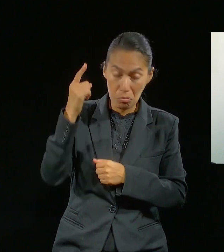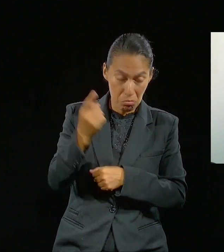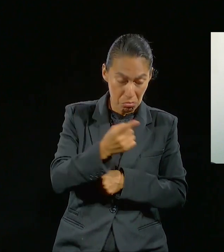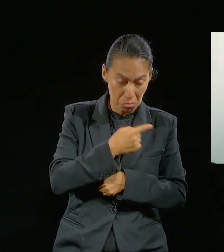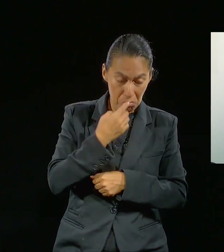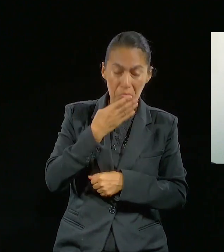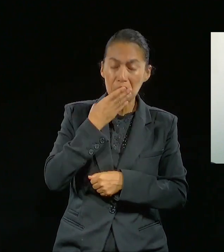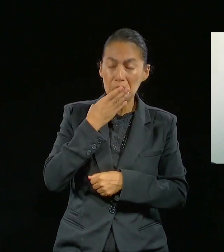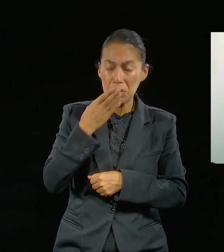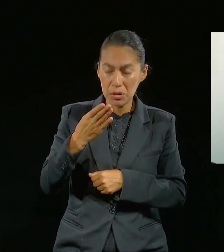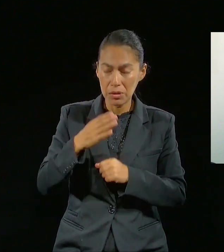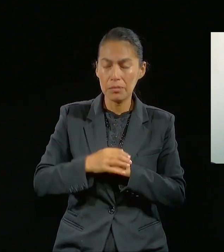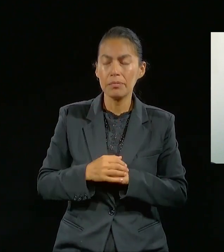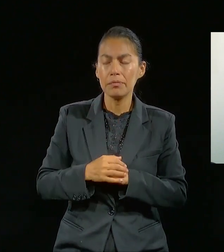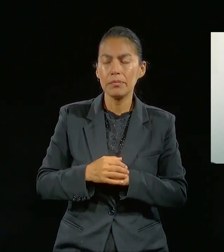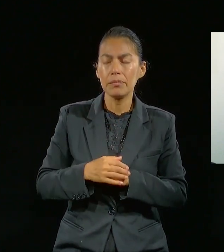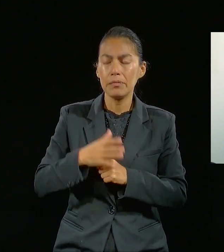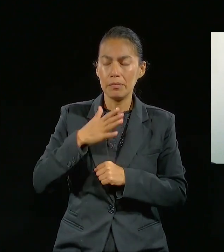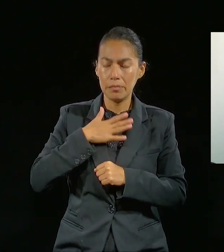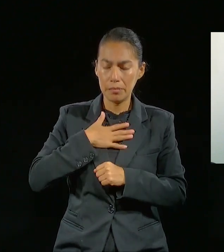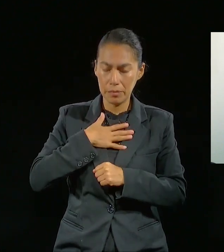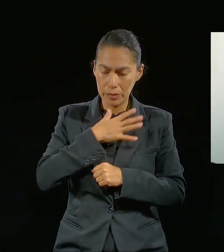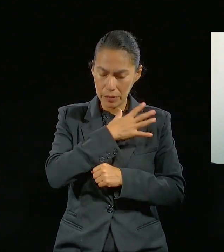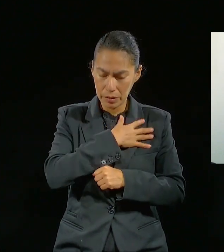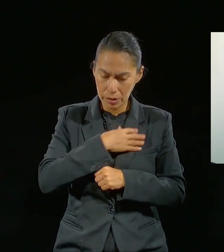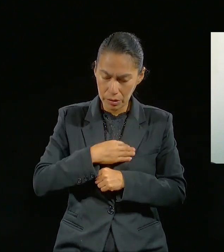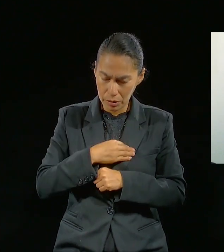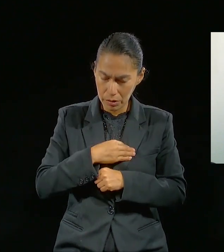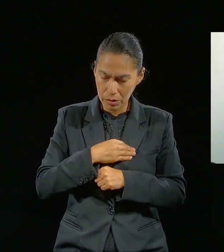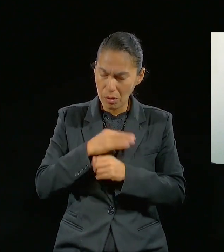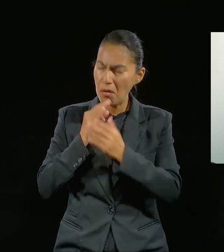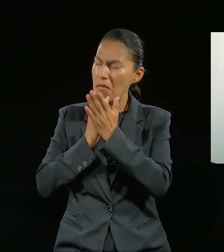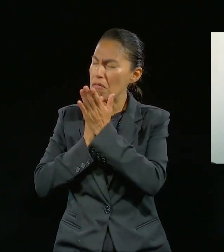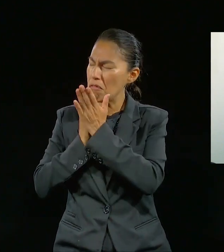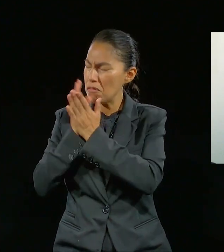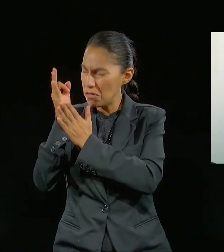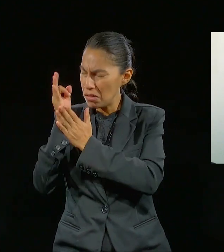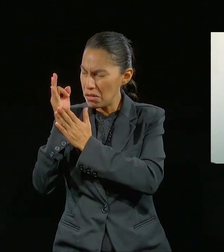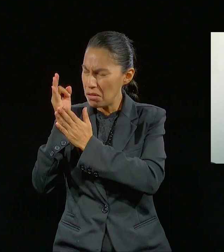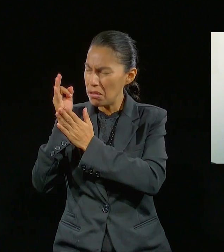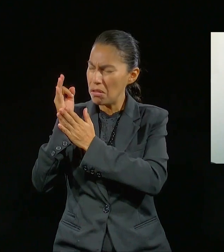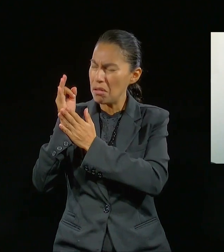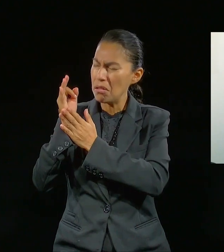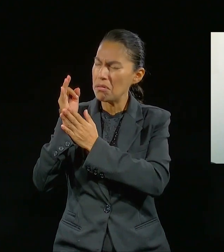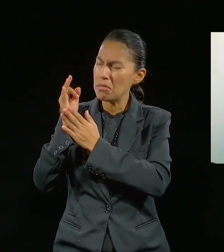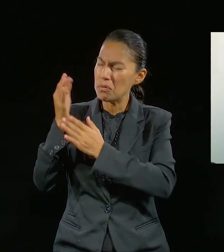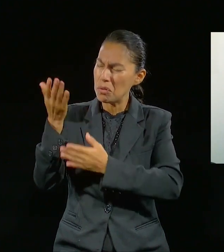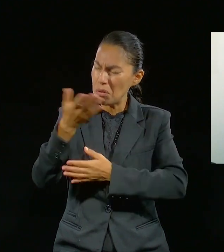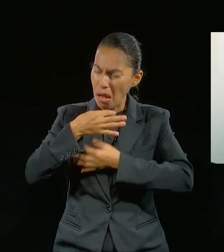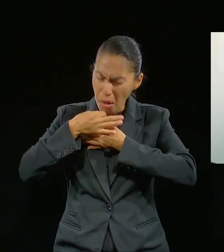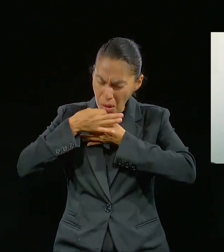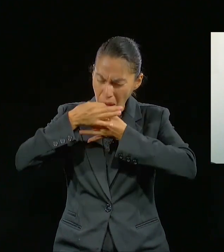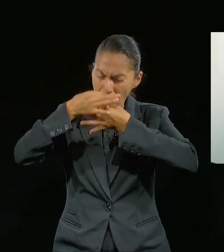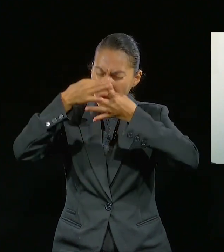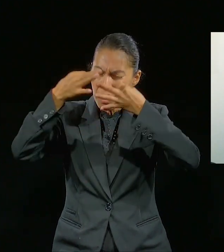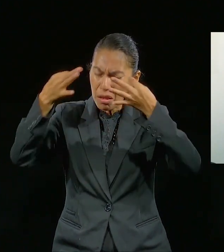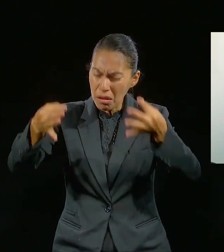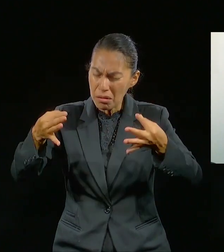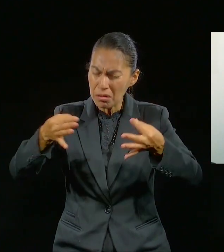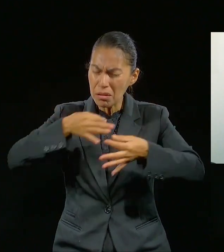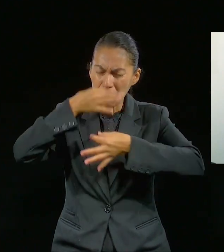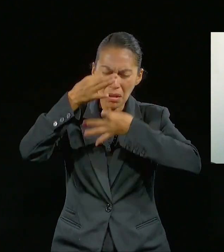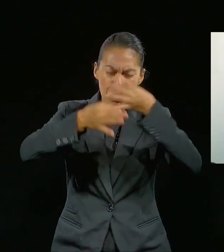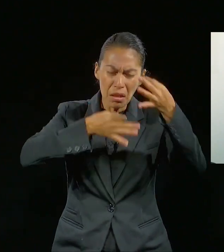nos has hecho un bien, porque Amén. mi hijo está en las filas de tu ejército de pastores que